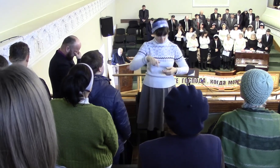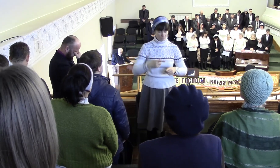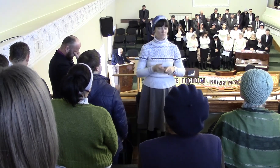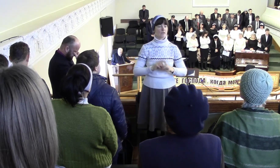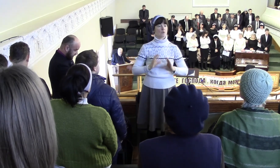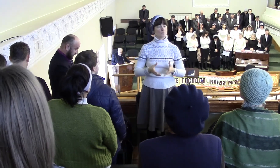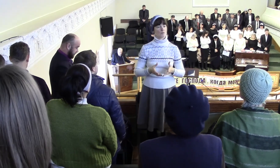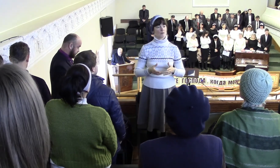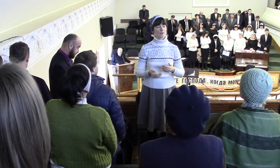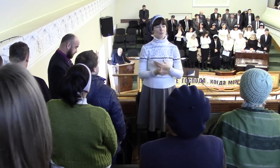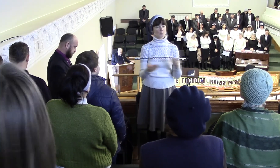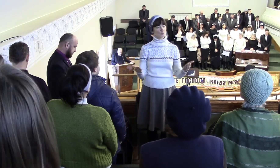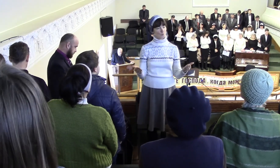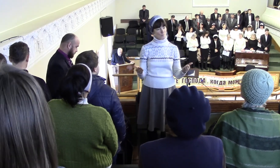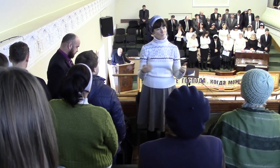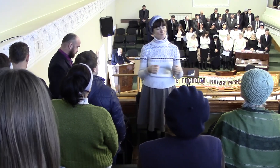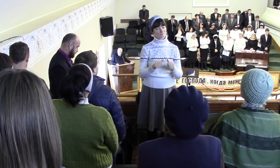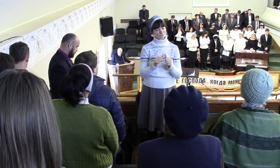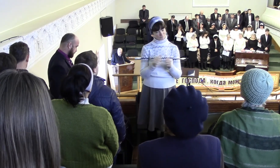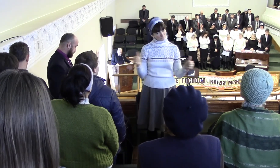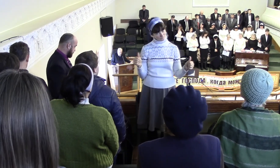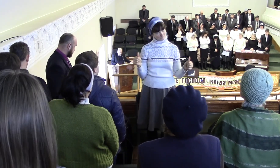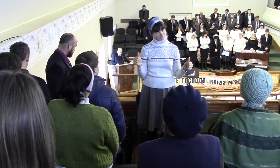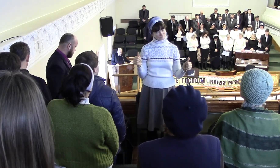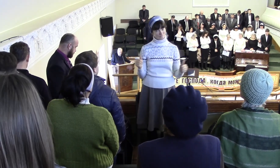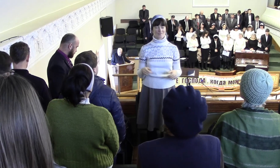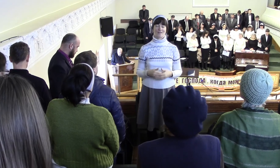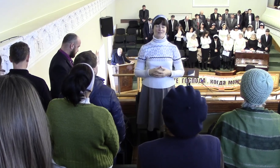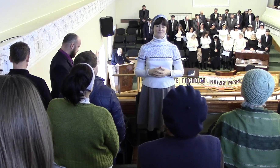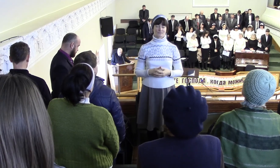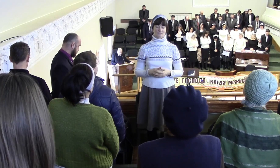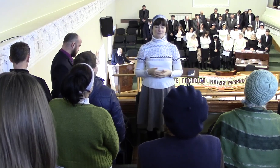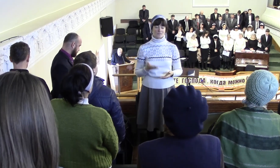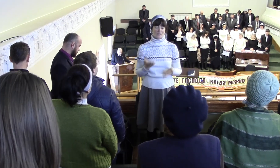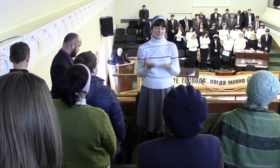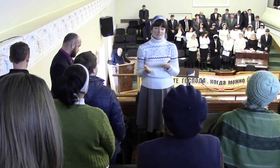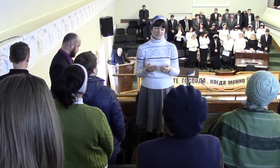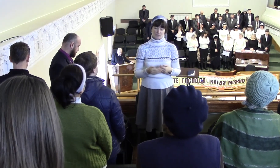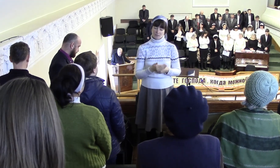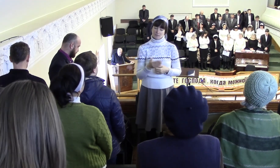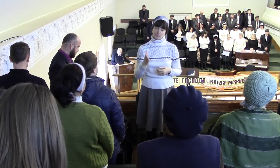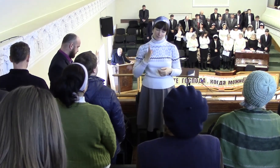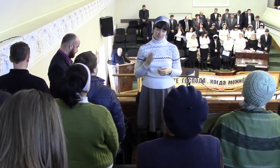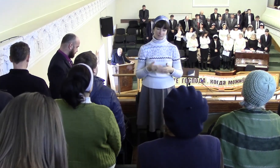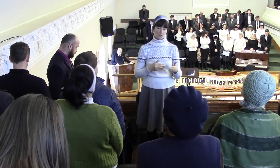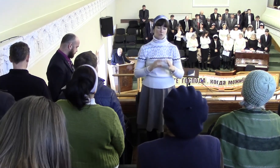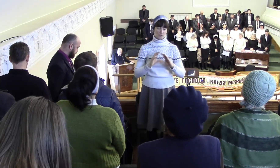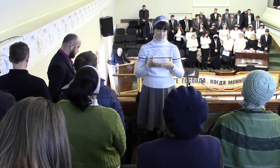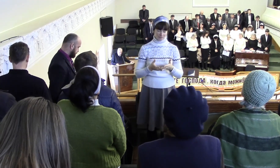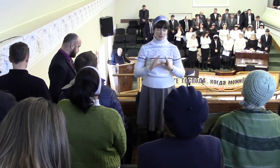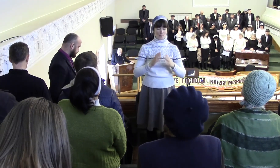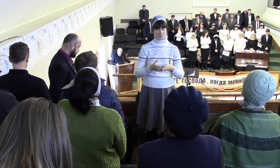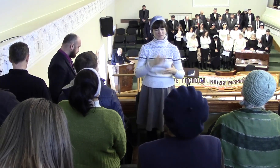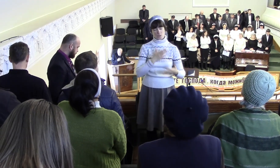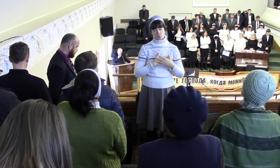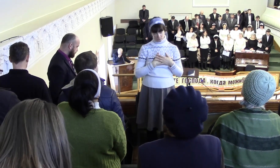Мир не любит нас, потому что мы не от него. Если бы мы были от мира, он любил бы нас. Но эту победу дал